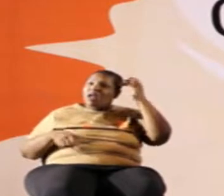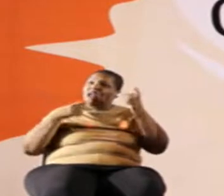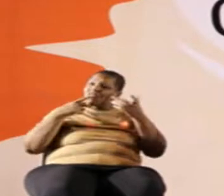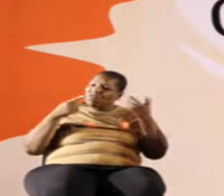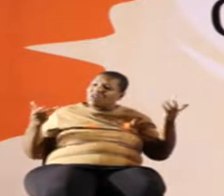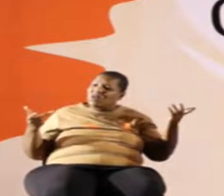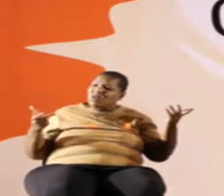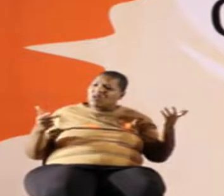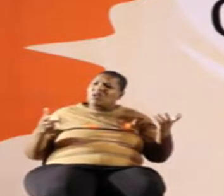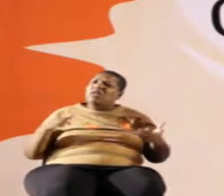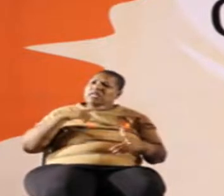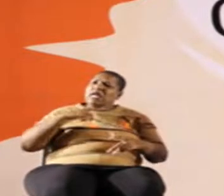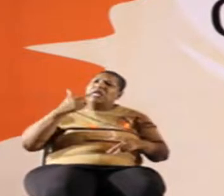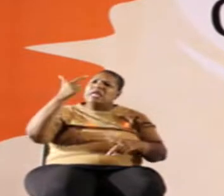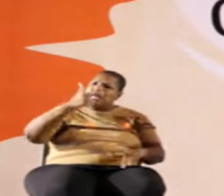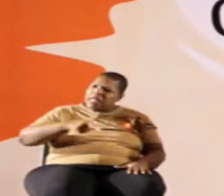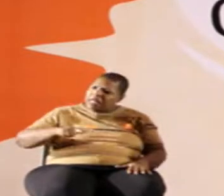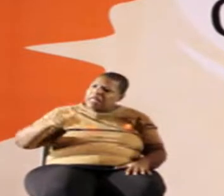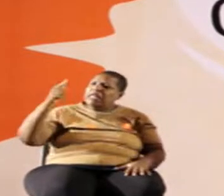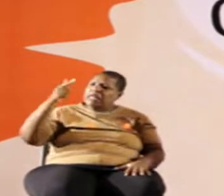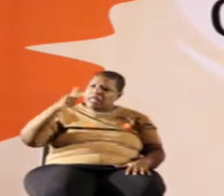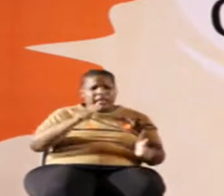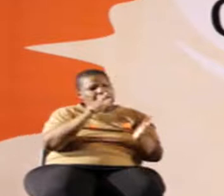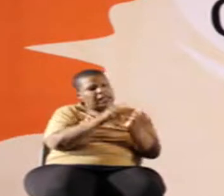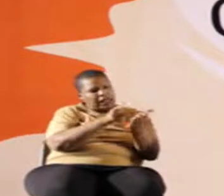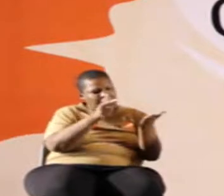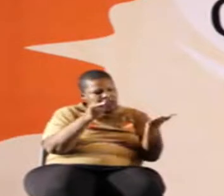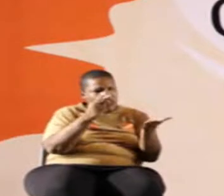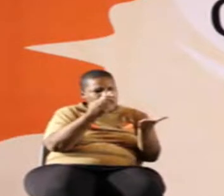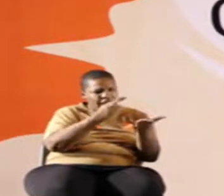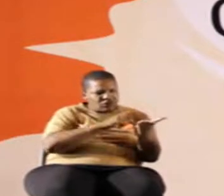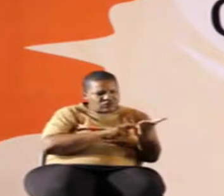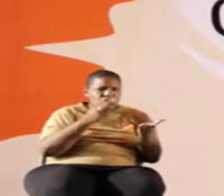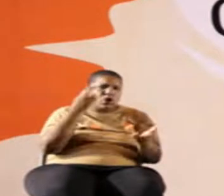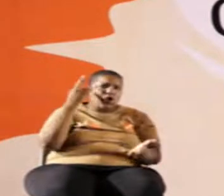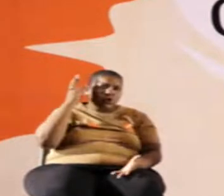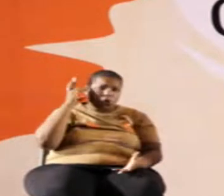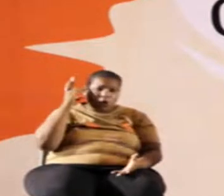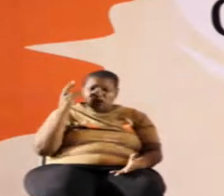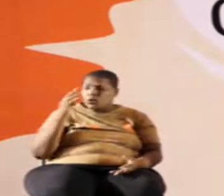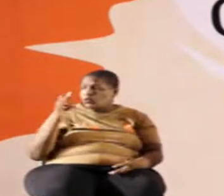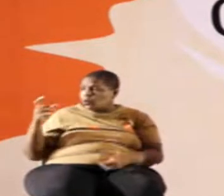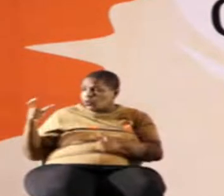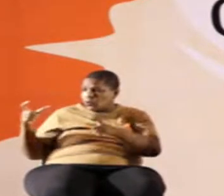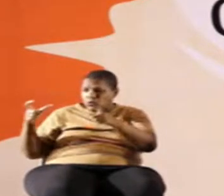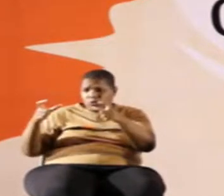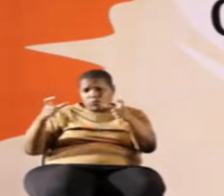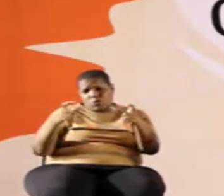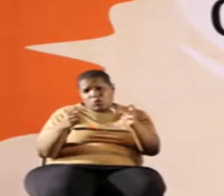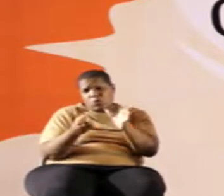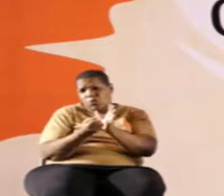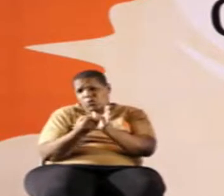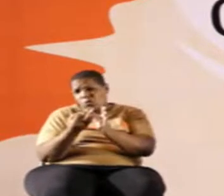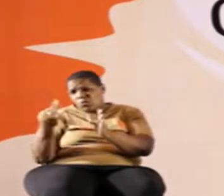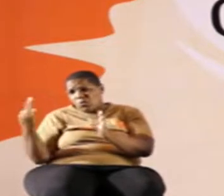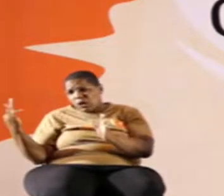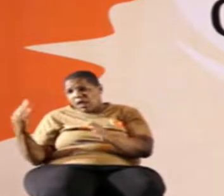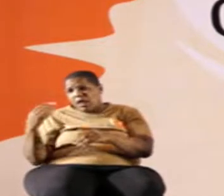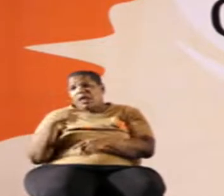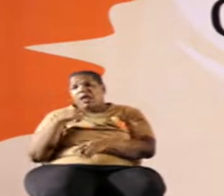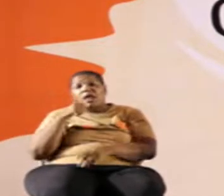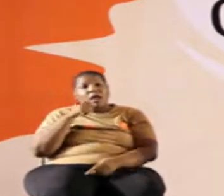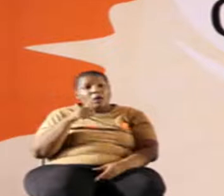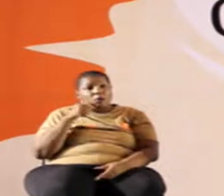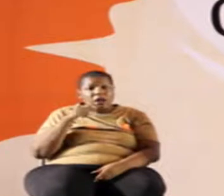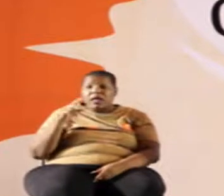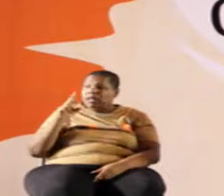fez. Isso foi repetido na revista do rádio, né? No rádio mesmo, todo lugar, durante décadas. Essas mulheres e as